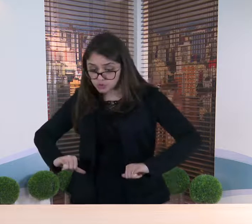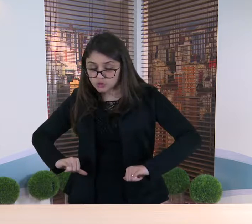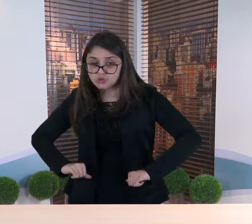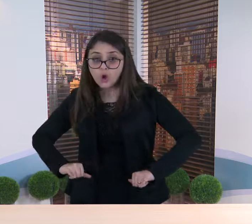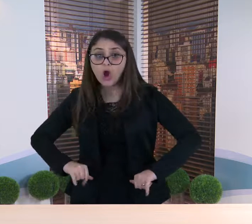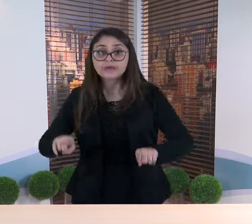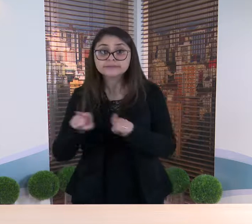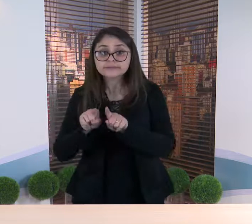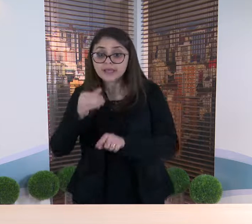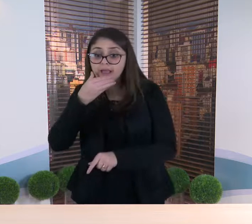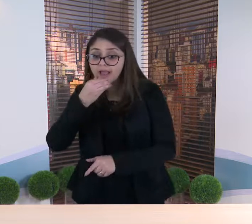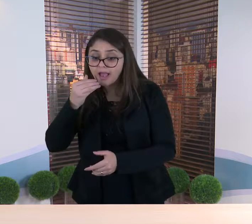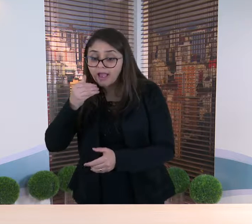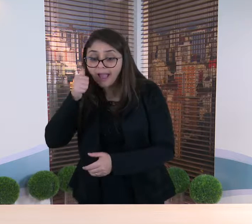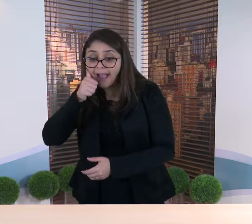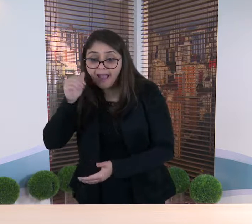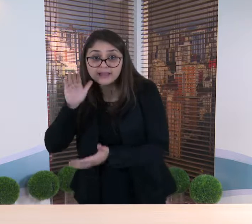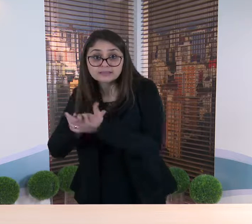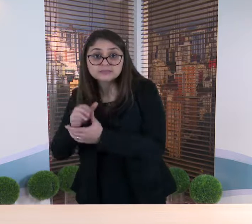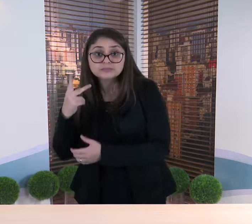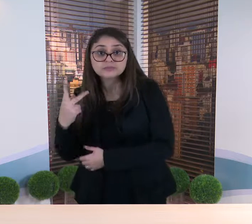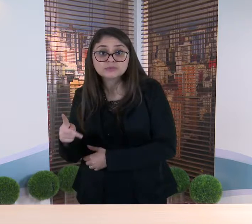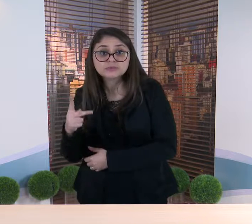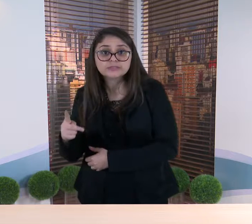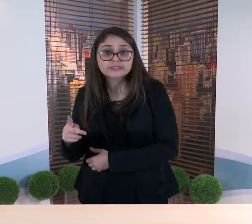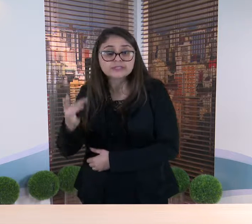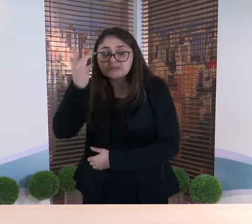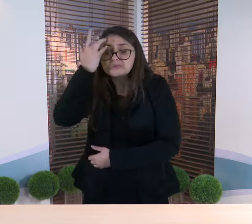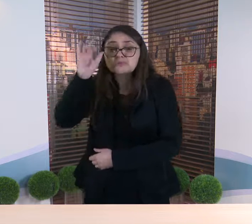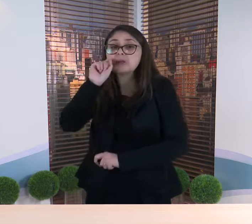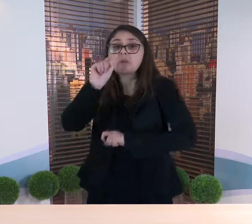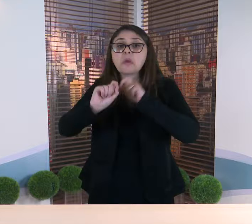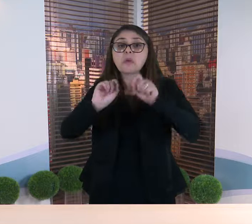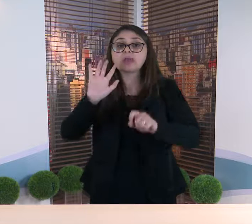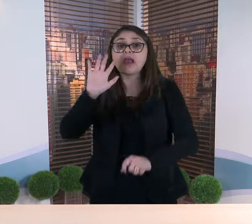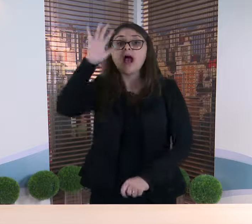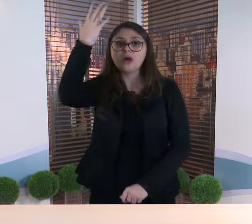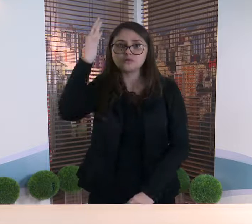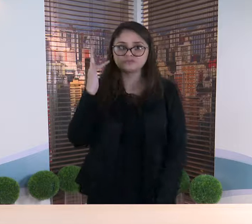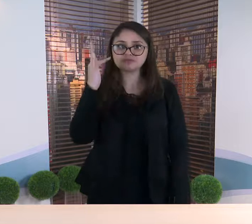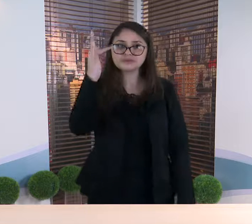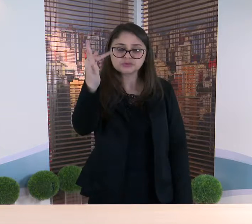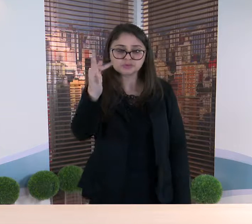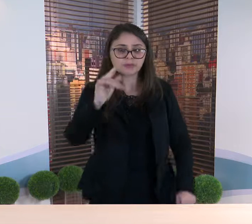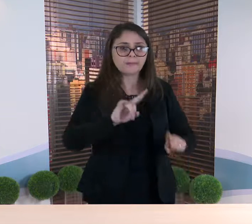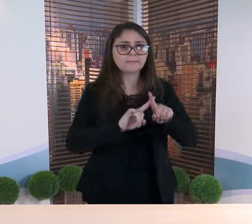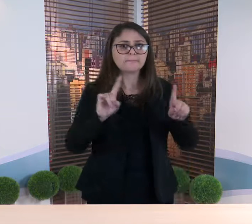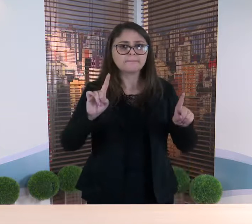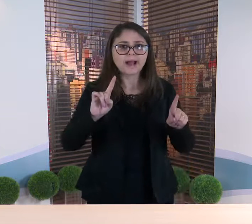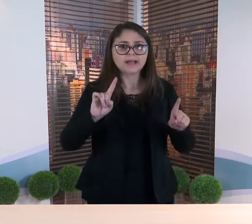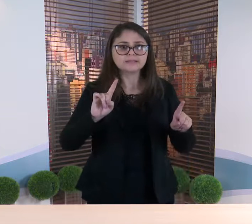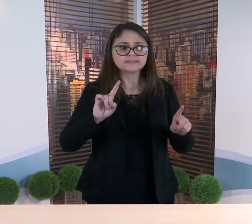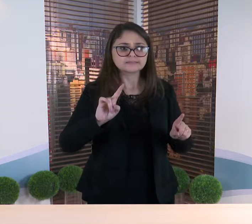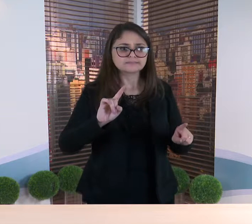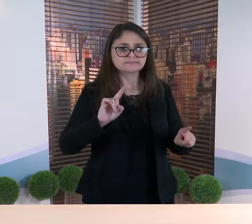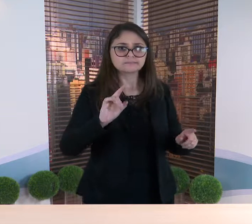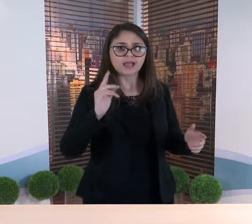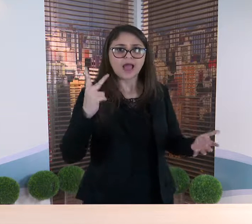têm a mínima ideia do que estão prestes a enfrentar. De repente, alguém chega à porta de